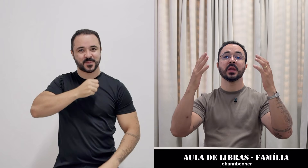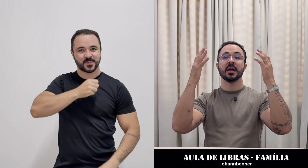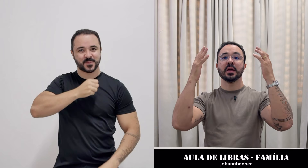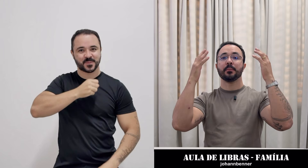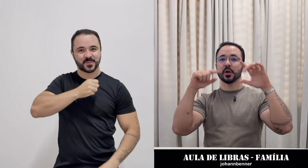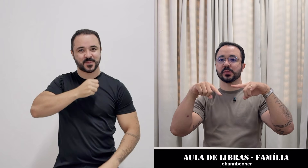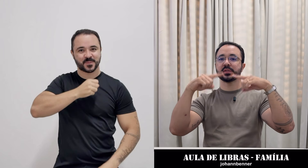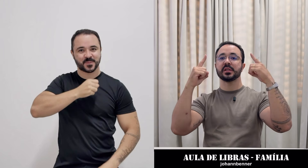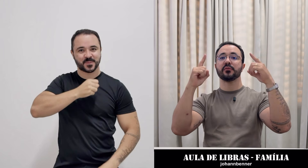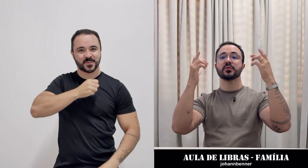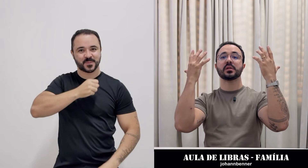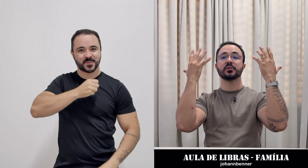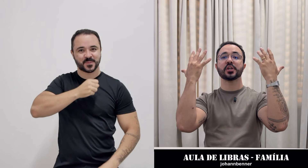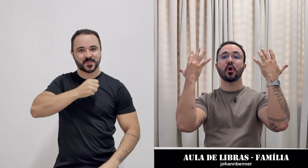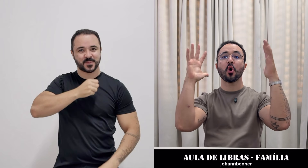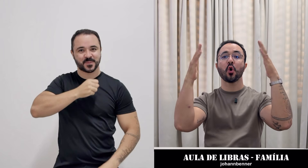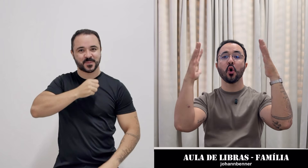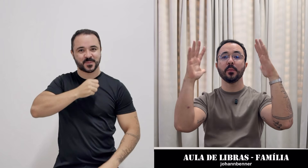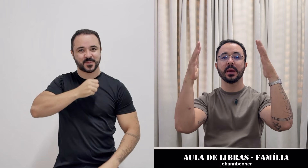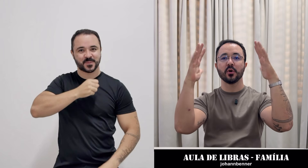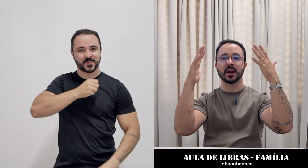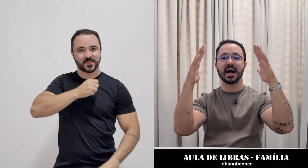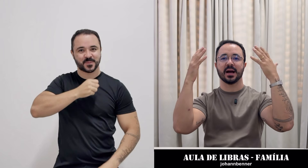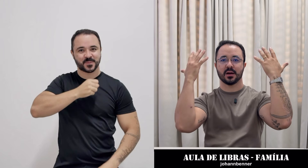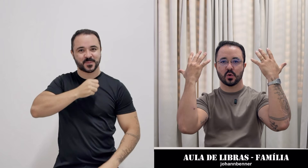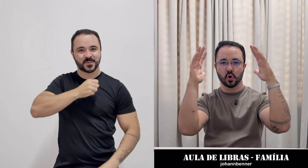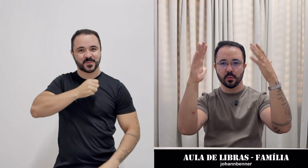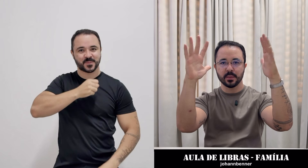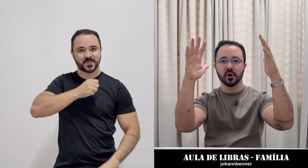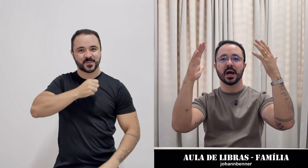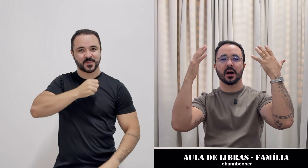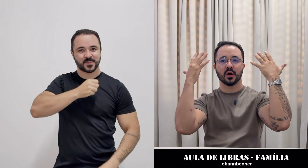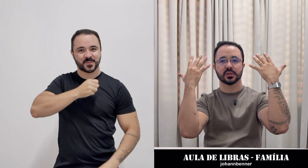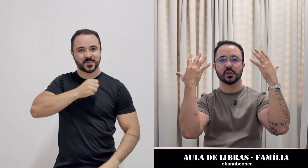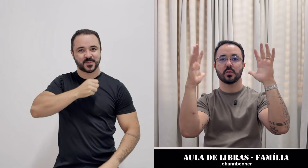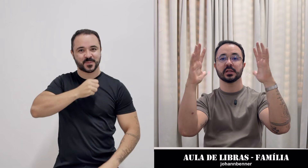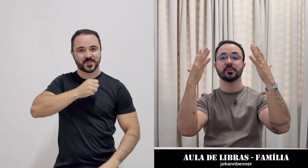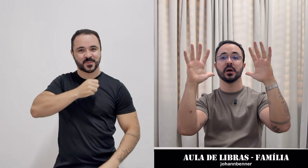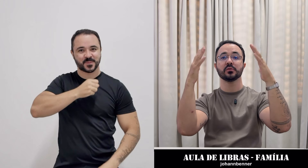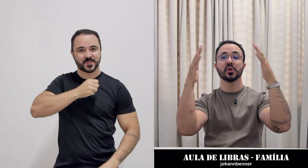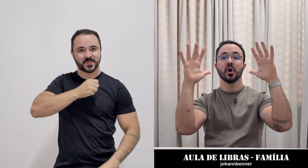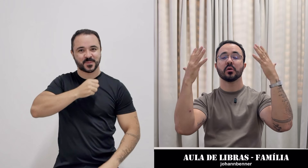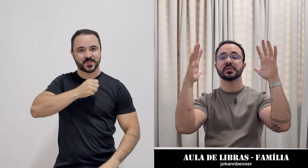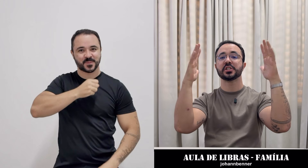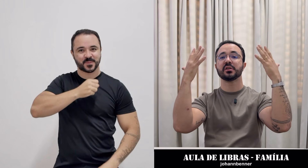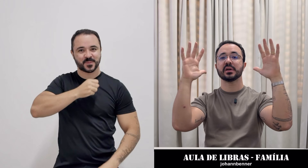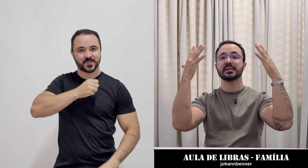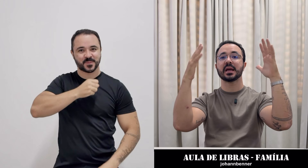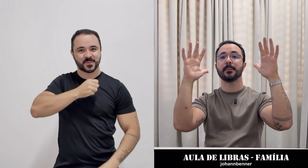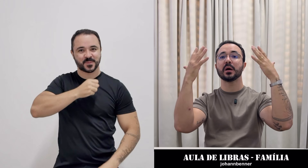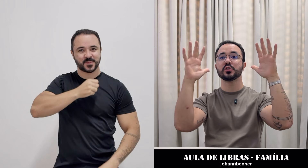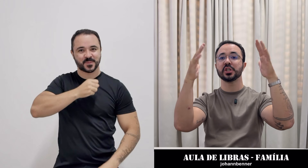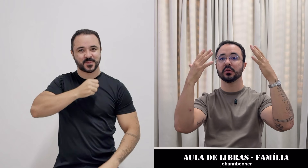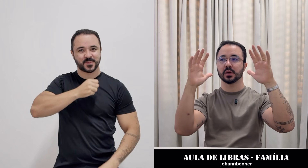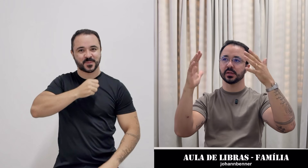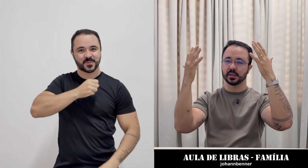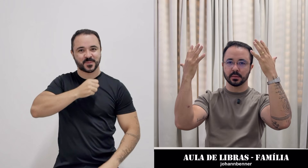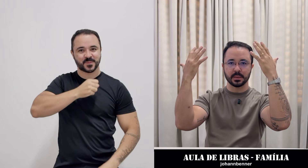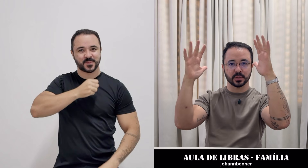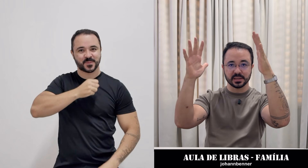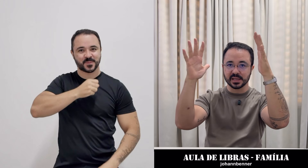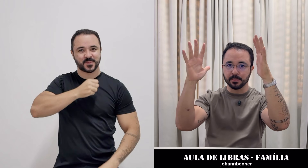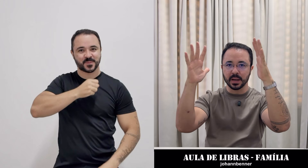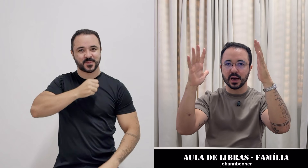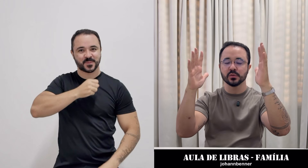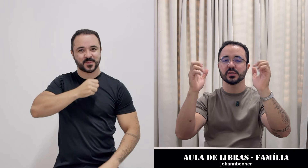assim, ó. Próximo sinal foi o sinal de comemorar. Comemorar. Olha só, com as mãos como se estivessem aplaudindo, que isso aqui